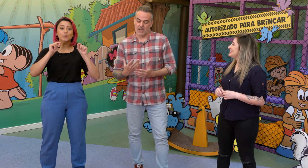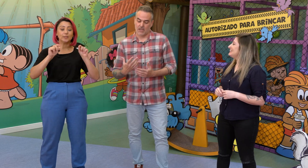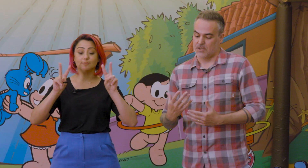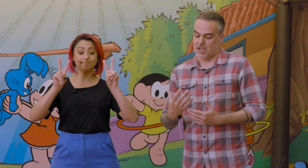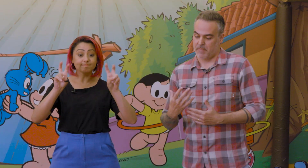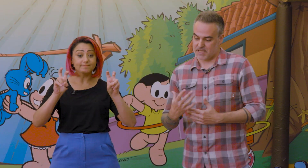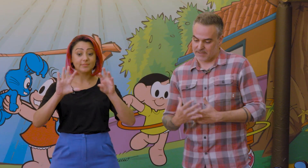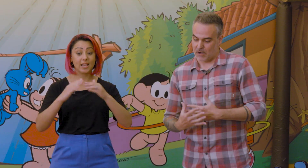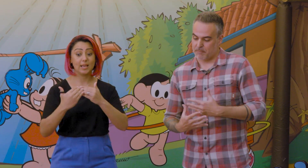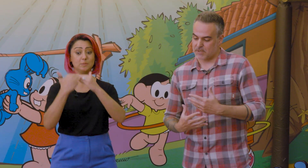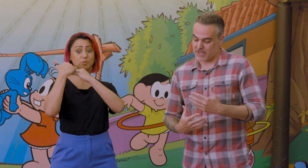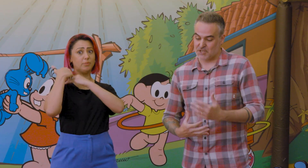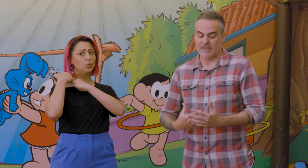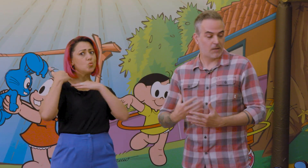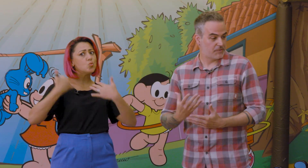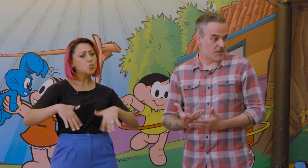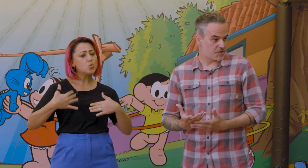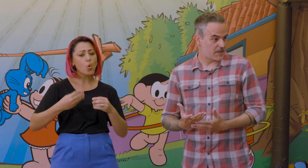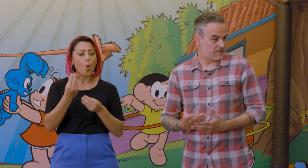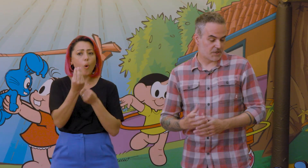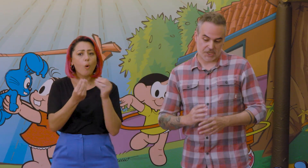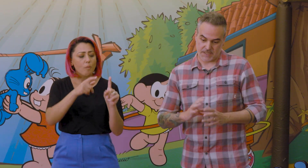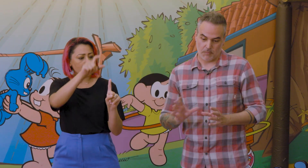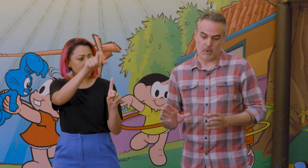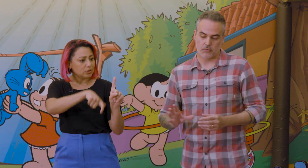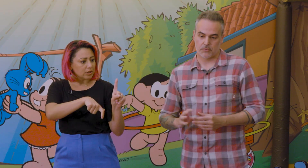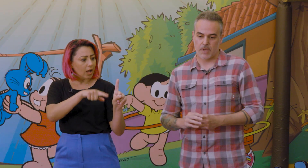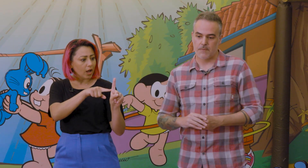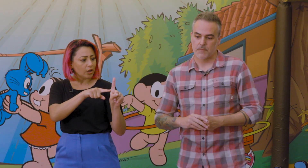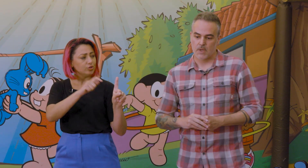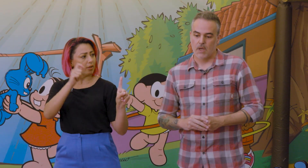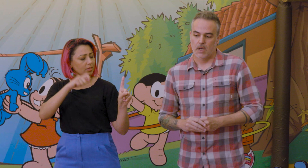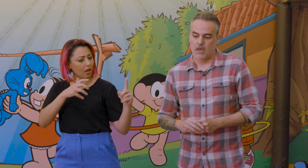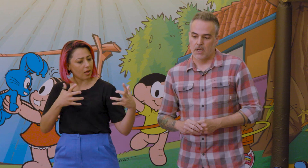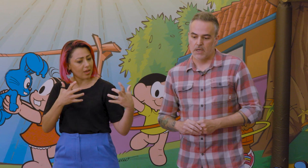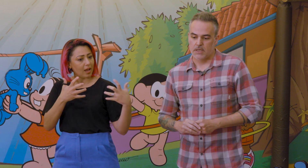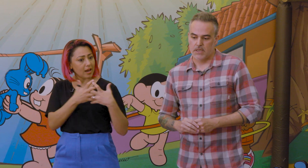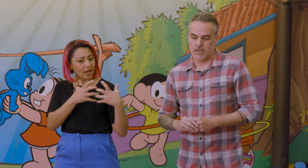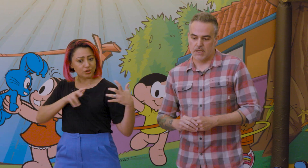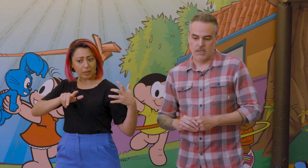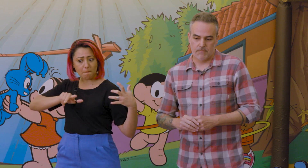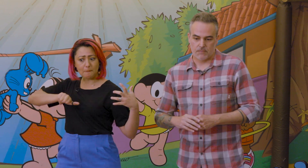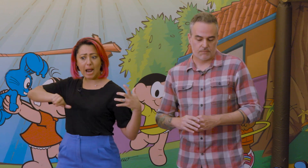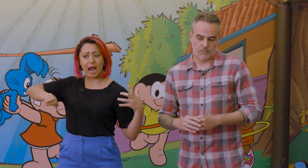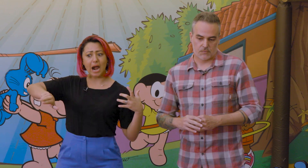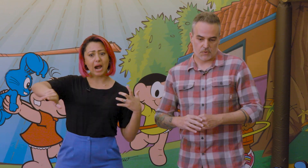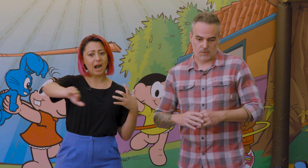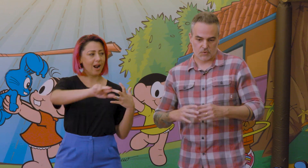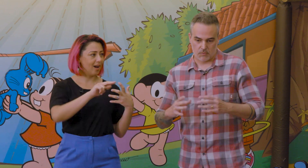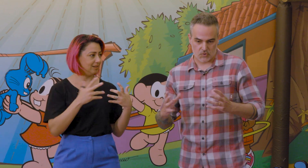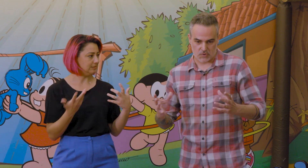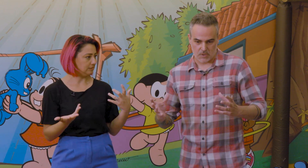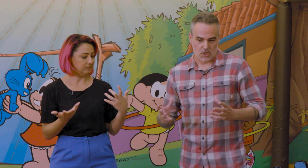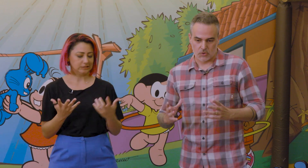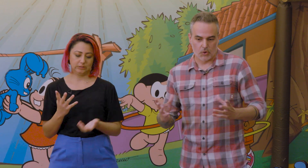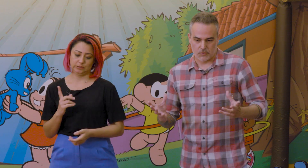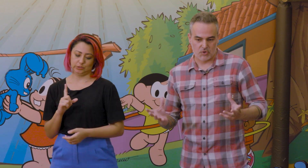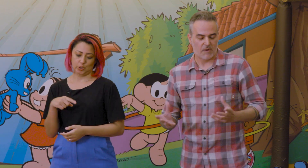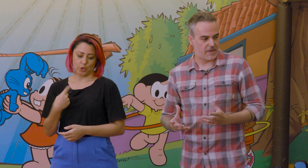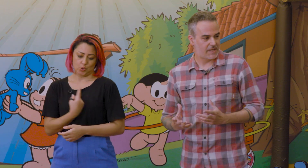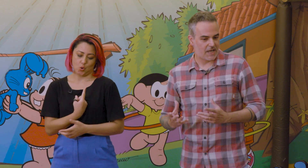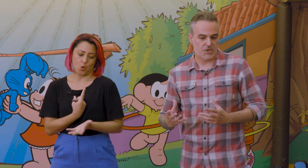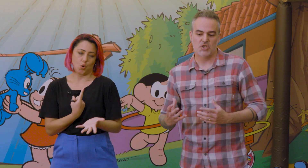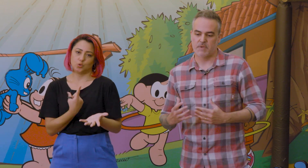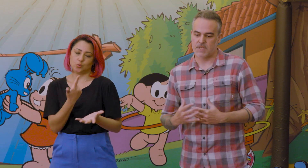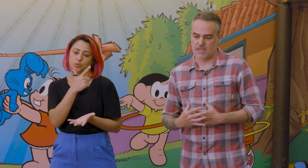responsabilidade de representar um personagem de maneira autêntica. Acho que esse é o ponto, né? E que nós não somos donos